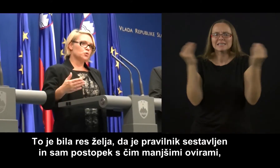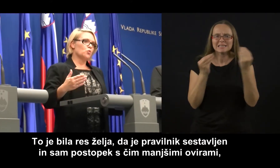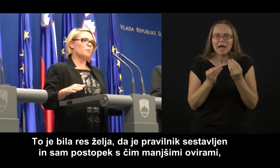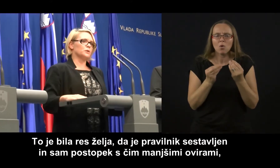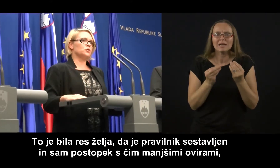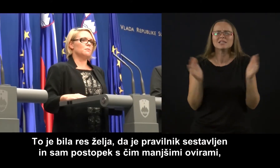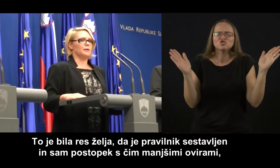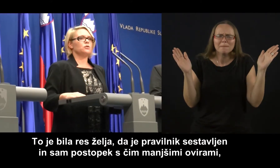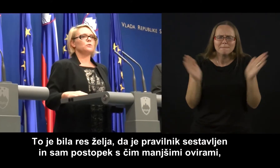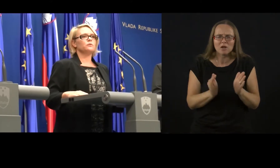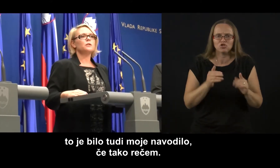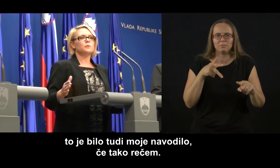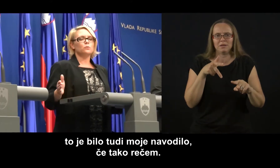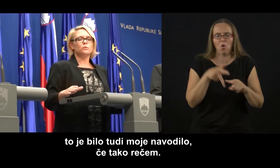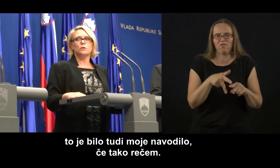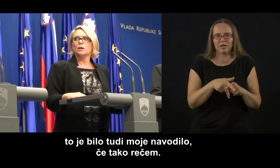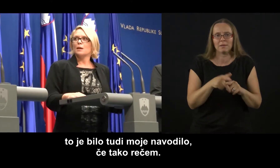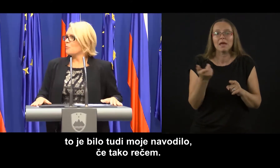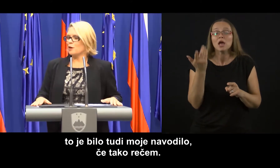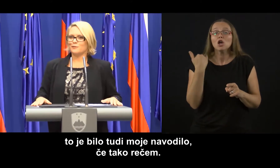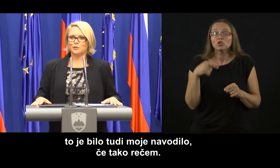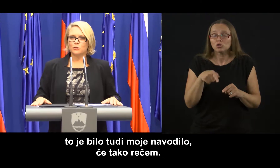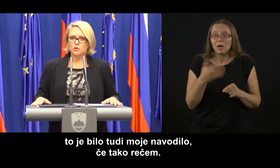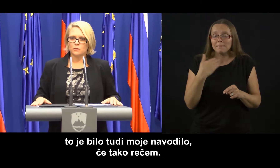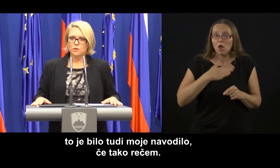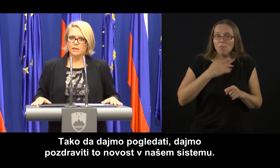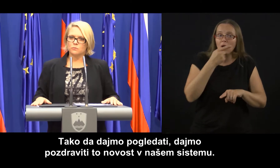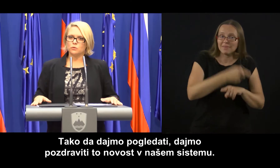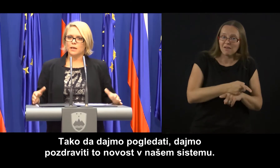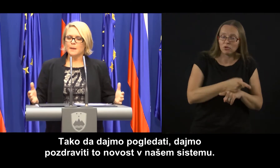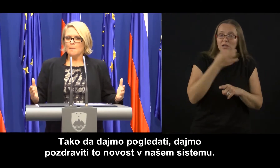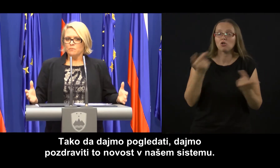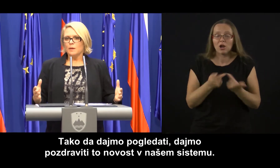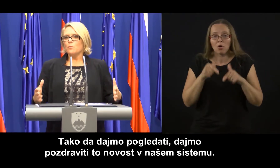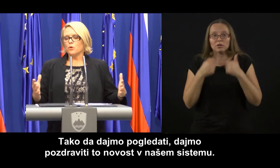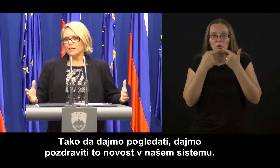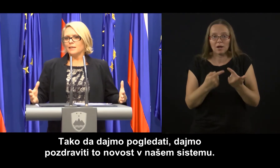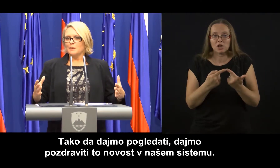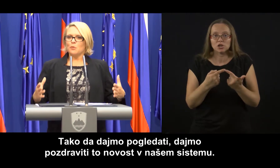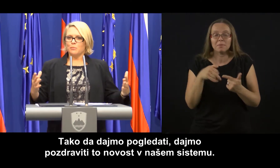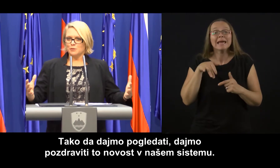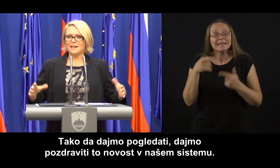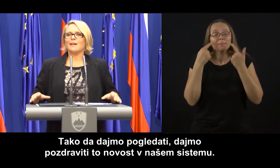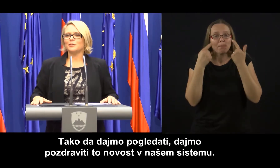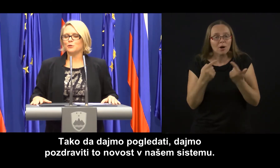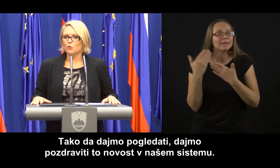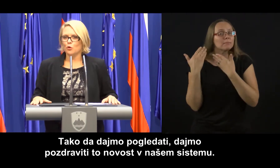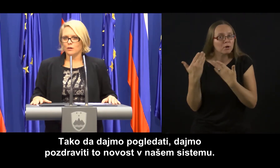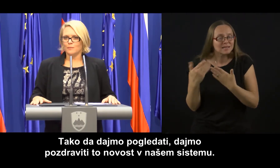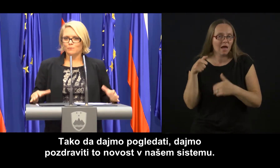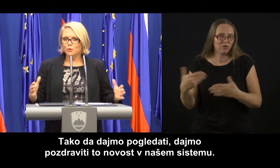sam postopek s čim manjšimi ovirami, to je bilo tudi moje navodilo, če tako rečem, tako da dajmo pogledati, dajmo